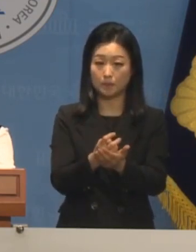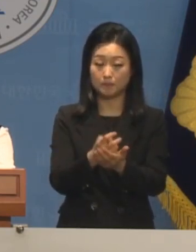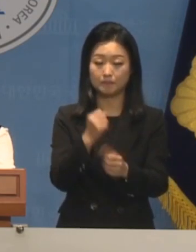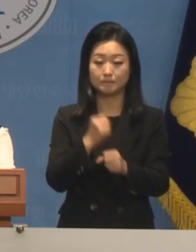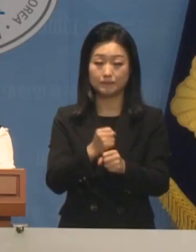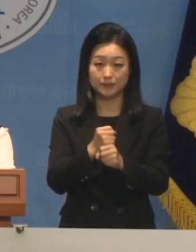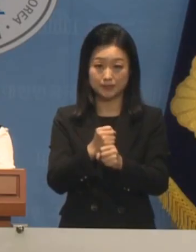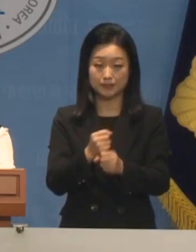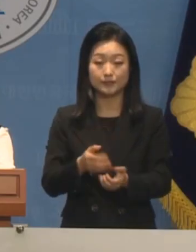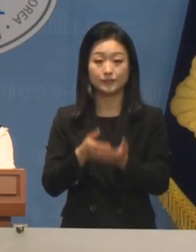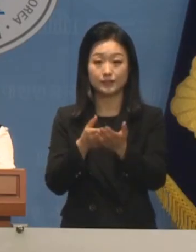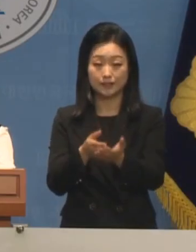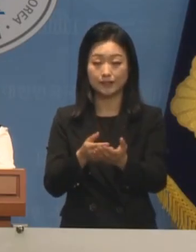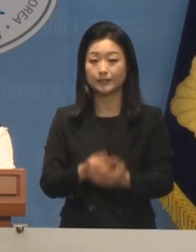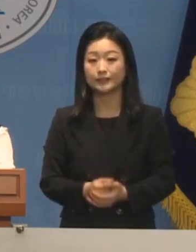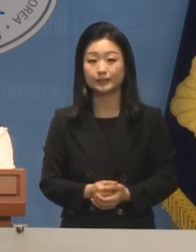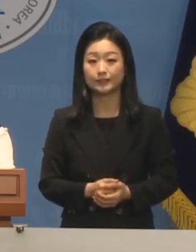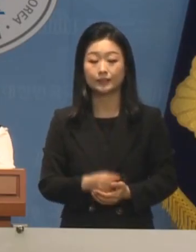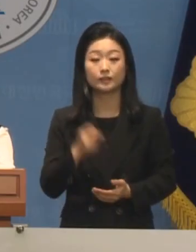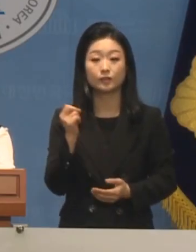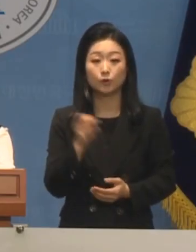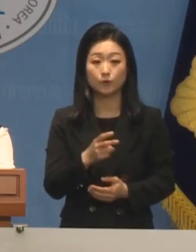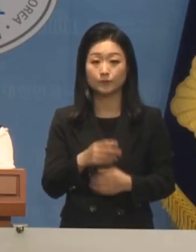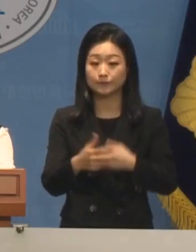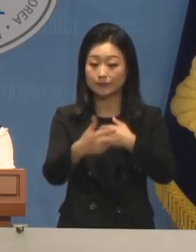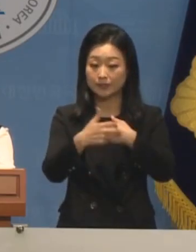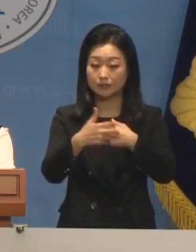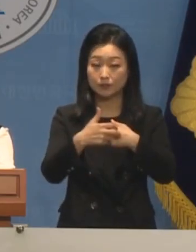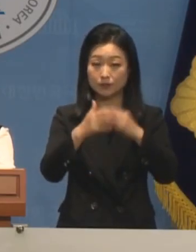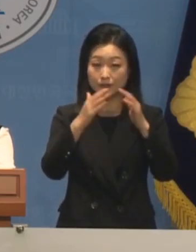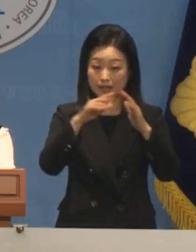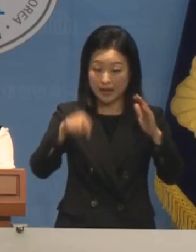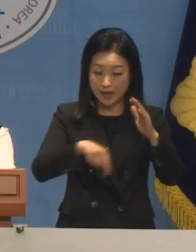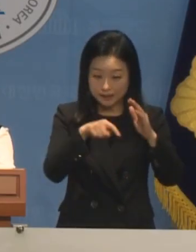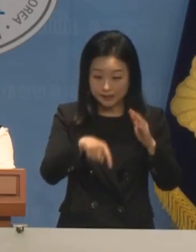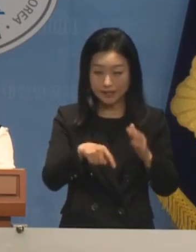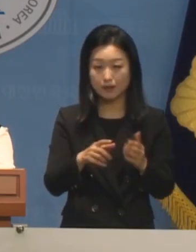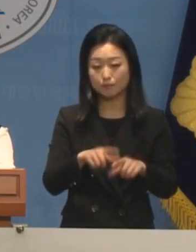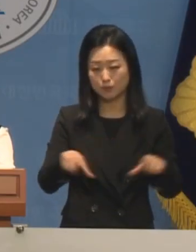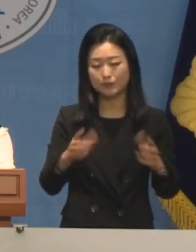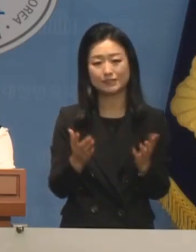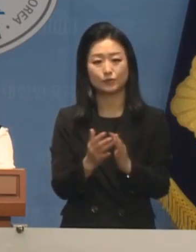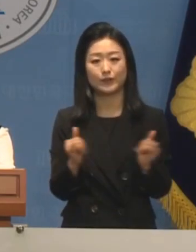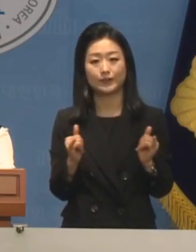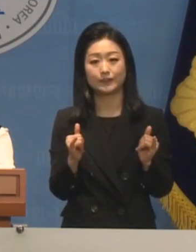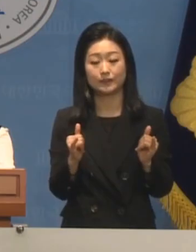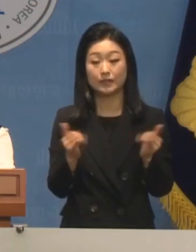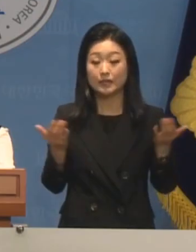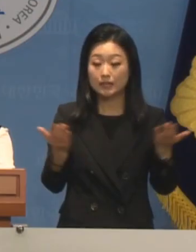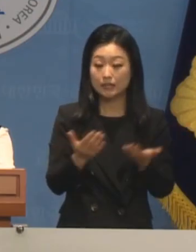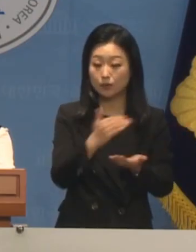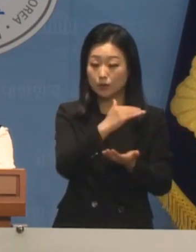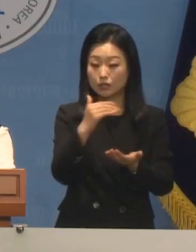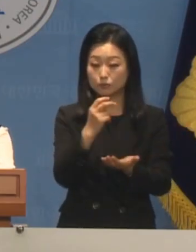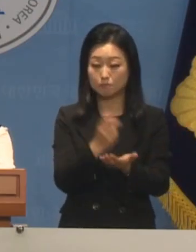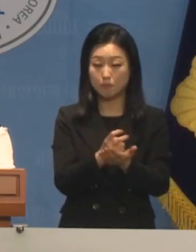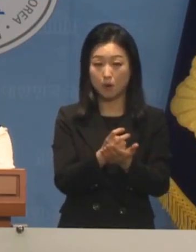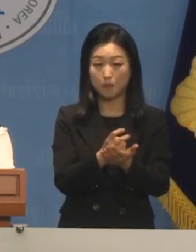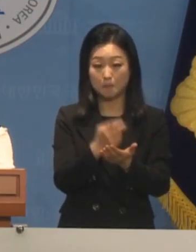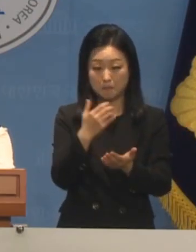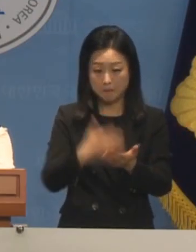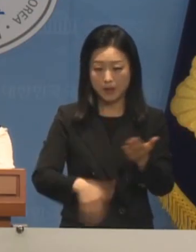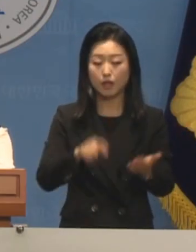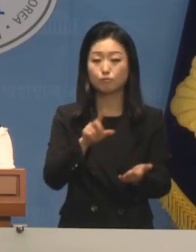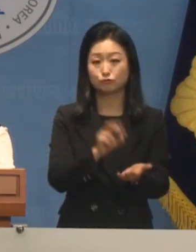자리에 모였습니다 특히 의료 기관에서 일하는 노동자들에 대한 근로 기준법 적용 제외 괄